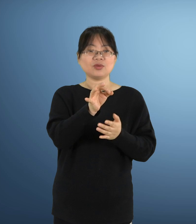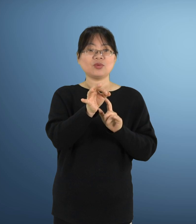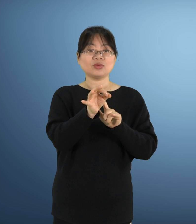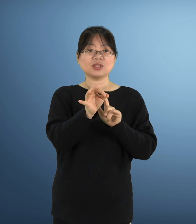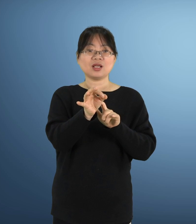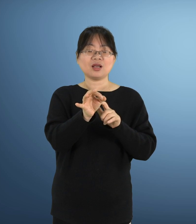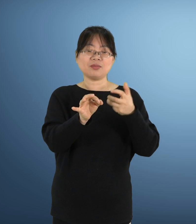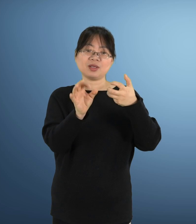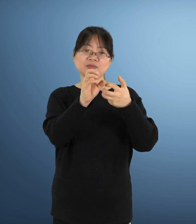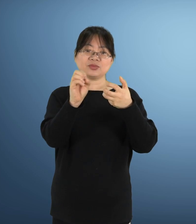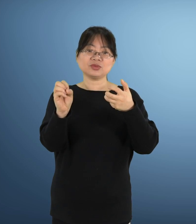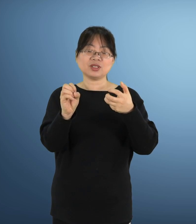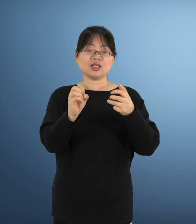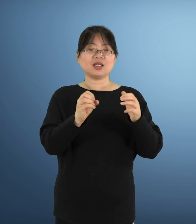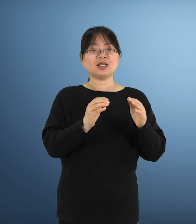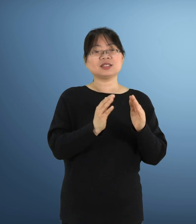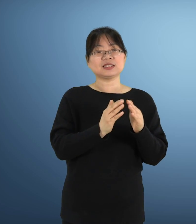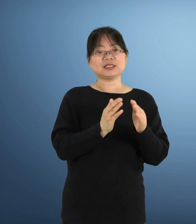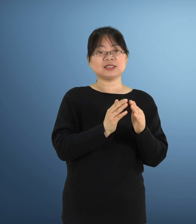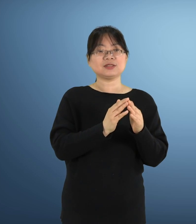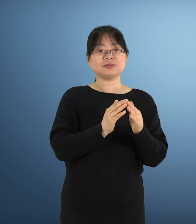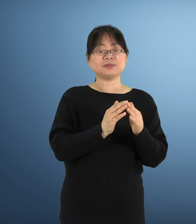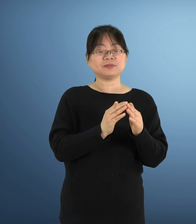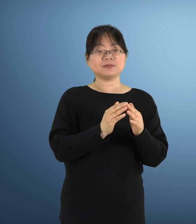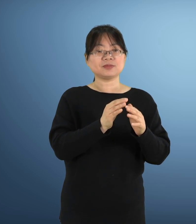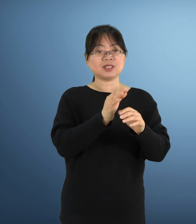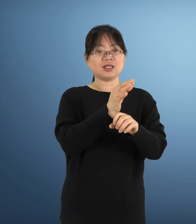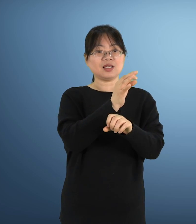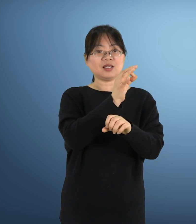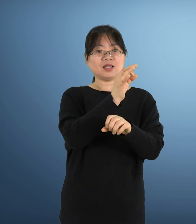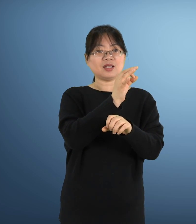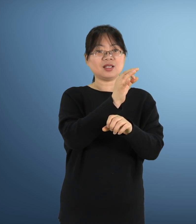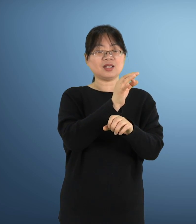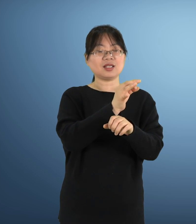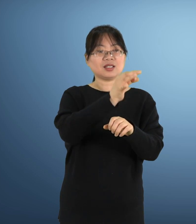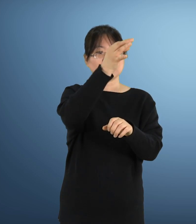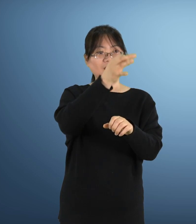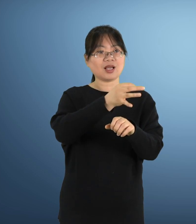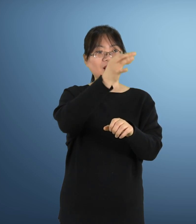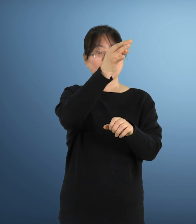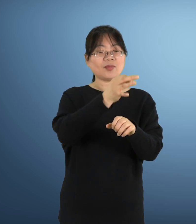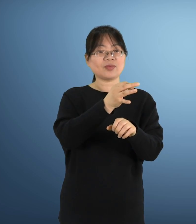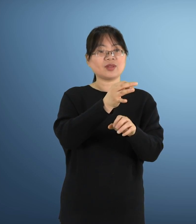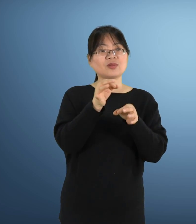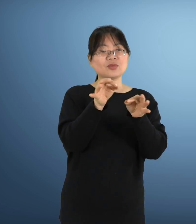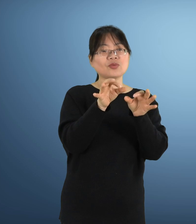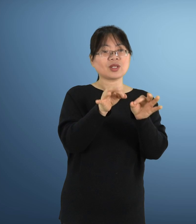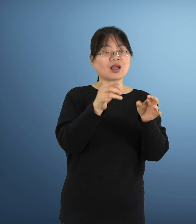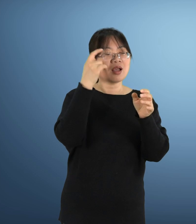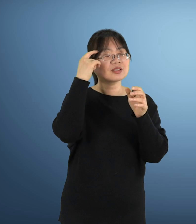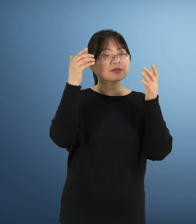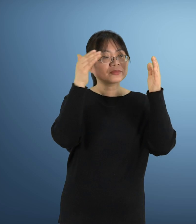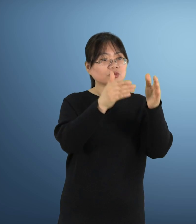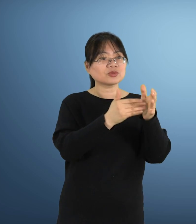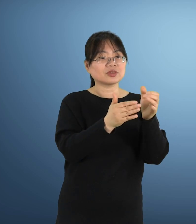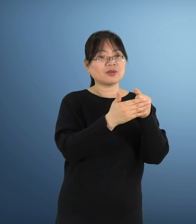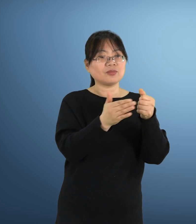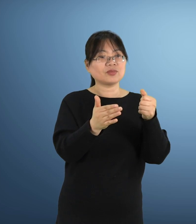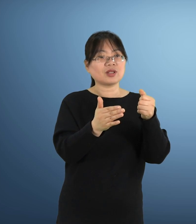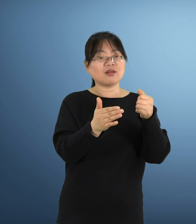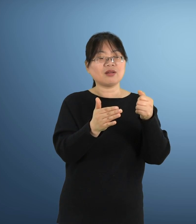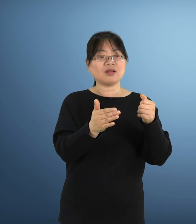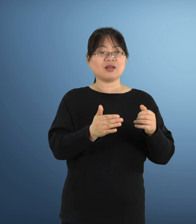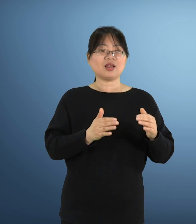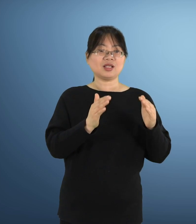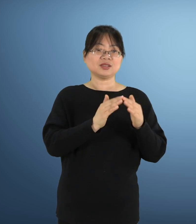80%가 부동산 값의 등락에 매달려 있다는 거예요. 그래서 부동산 소유자가